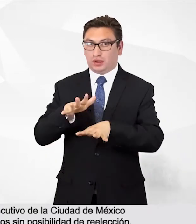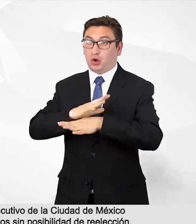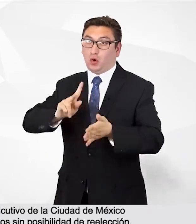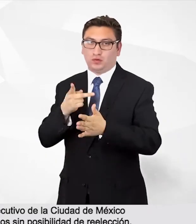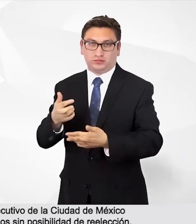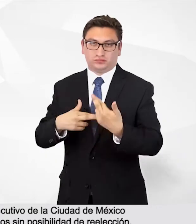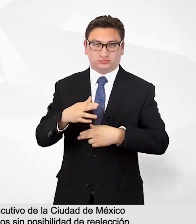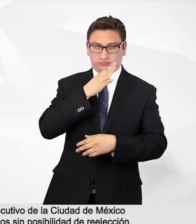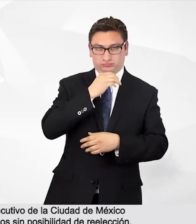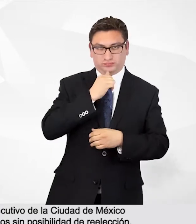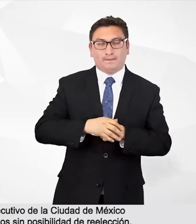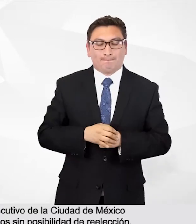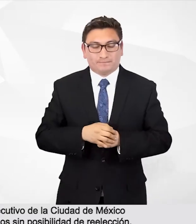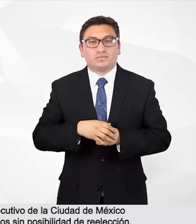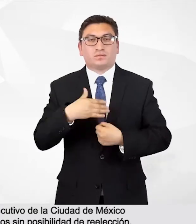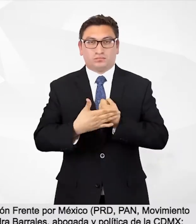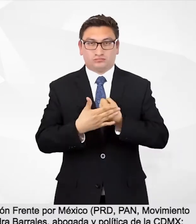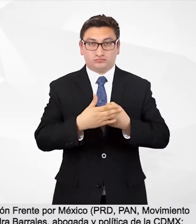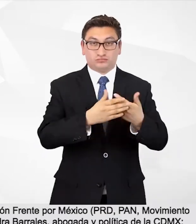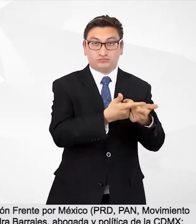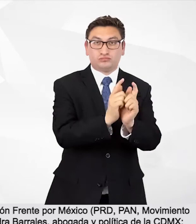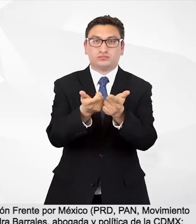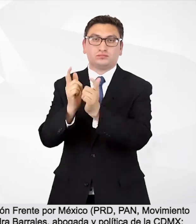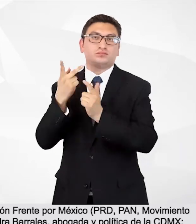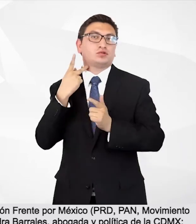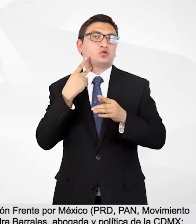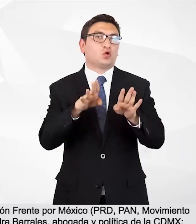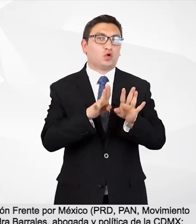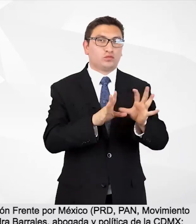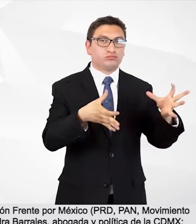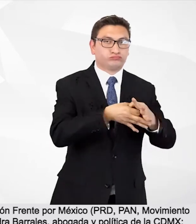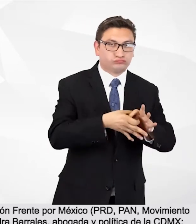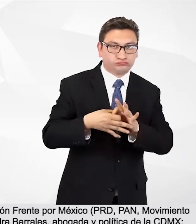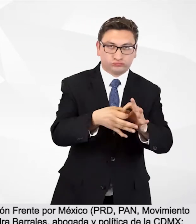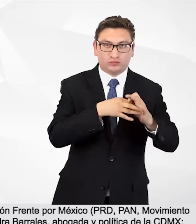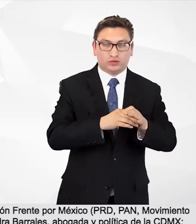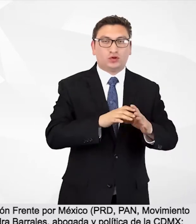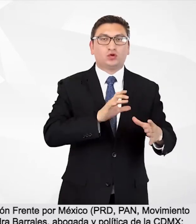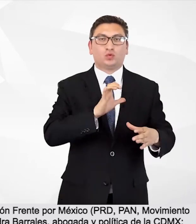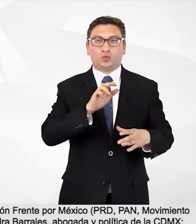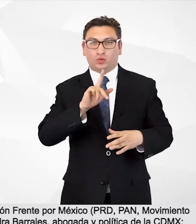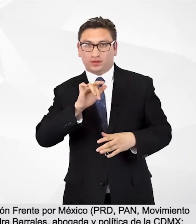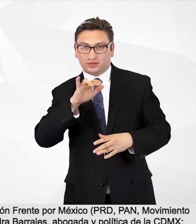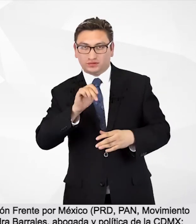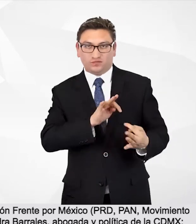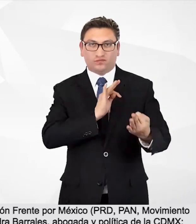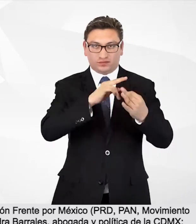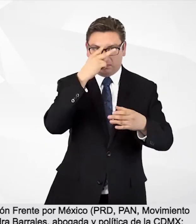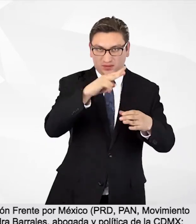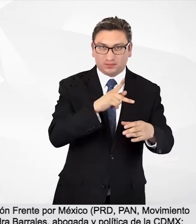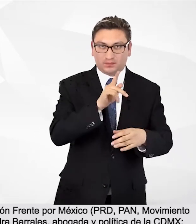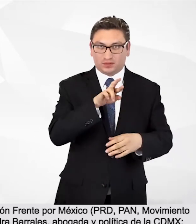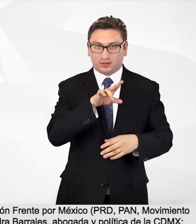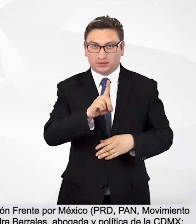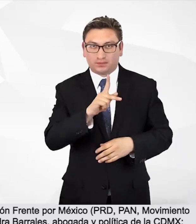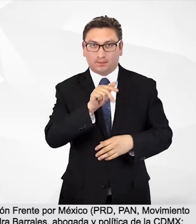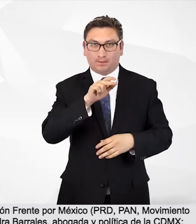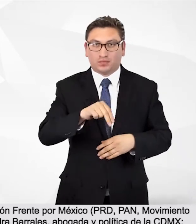sin posibilidad de reelección. Se formaron las siguientes alianzas. Coalición Frente por México, PRD, PAN y